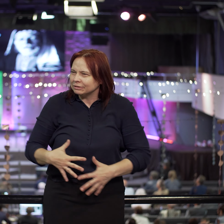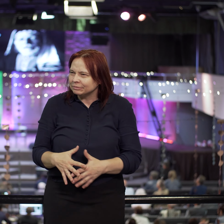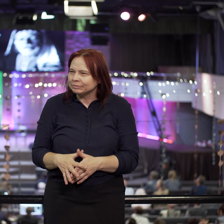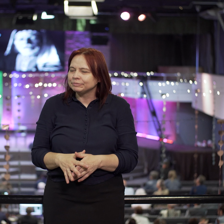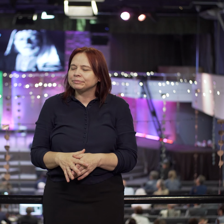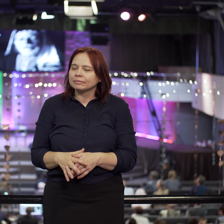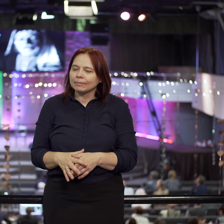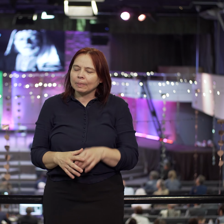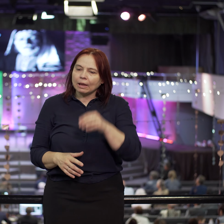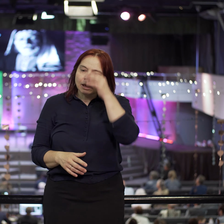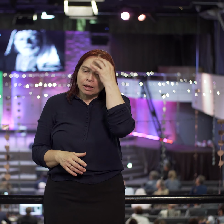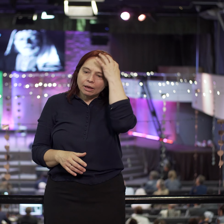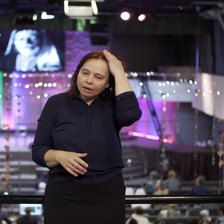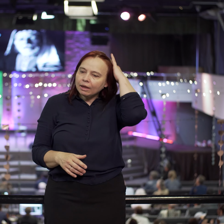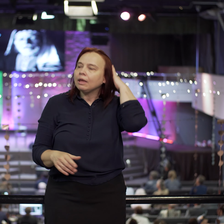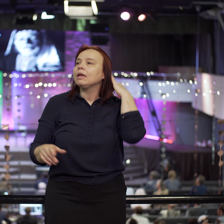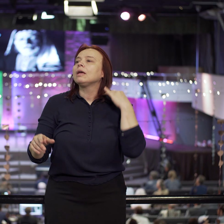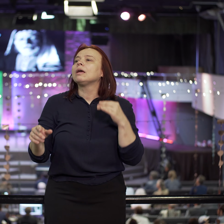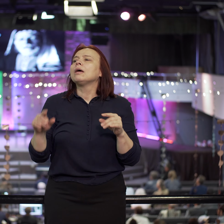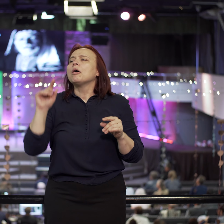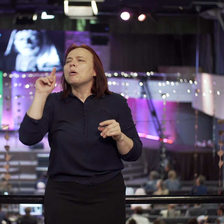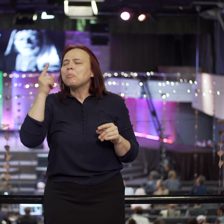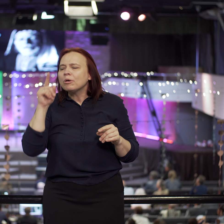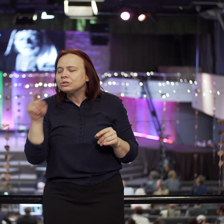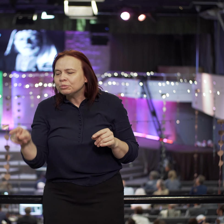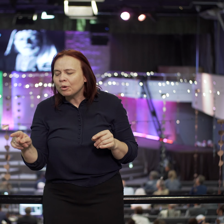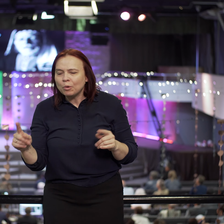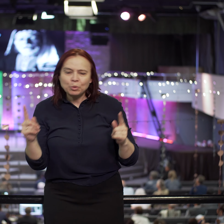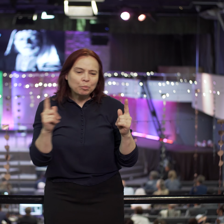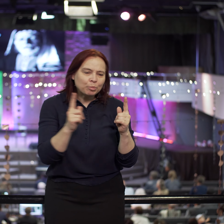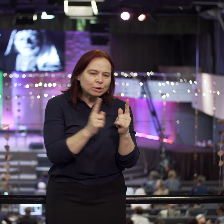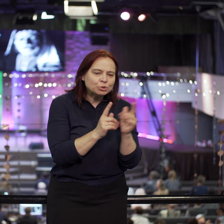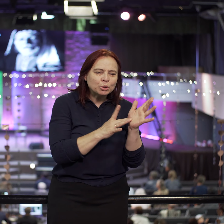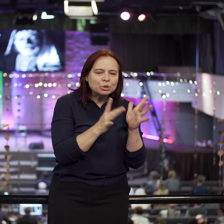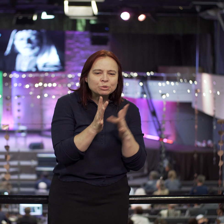чем-то помочь Христу тоже. Как бы профинансировать его